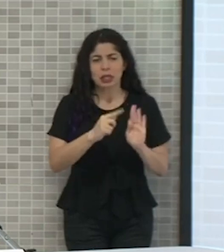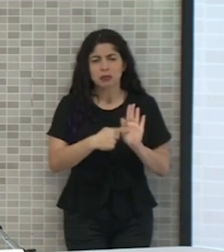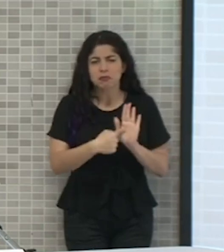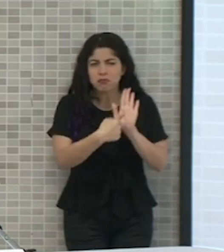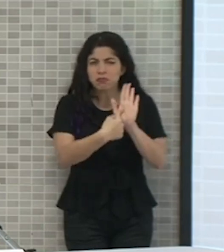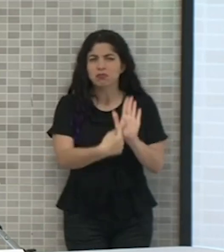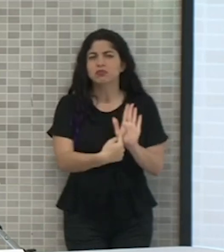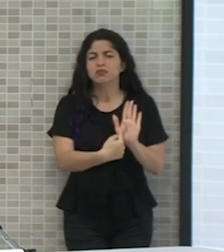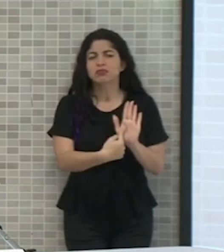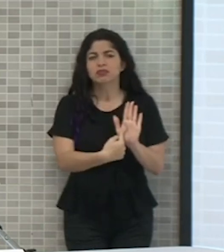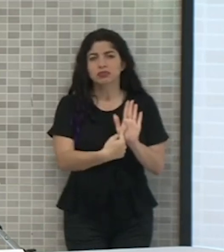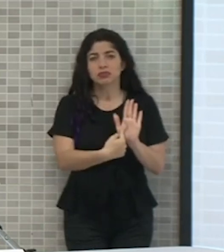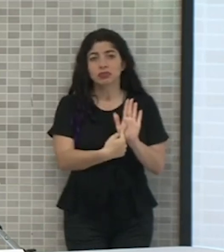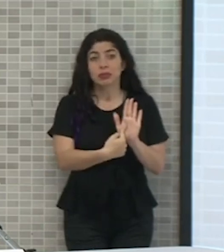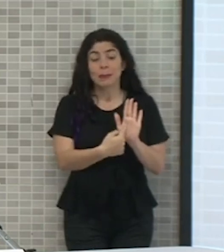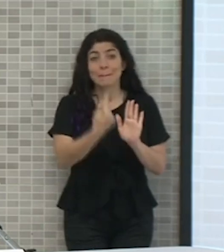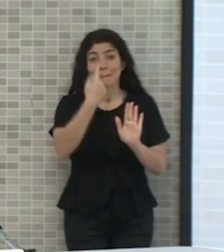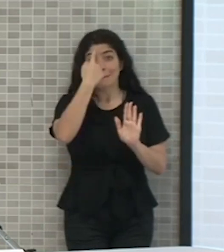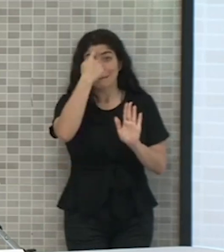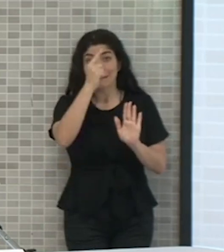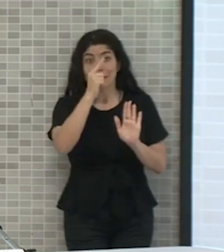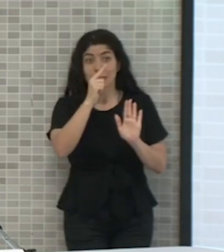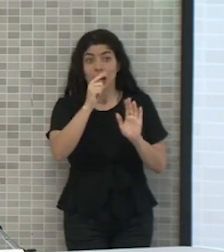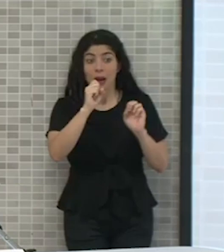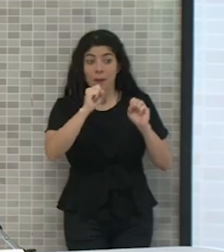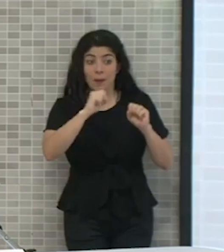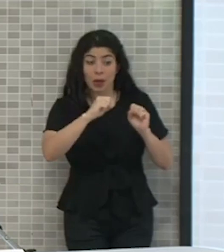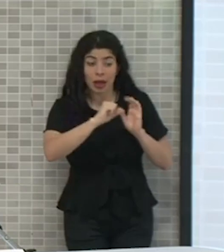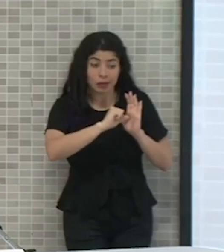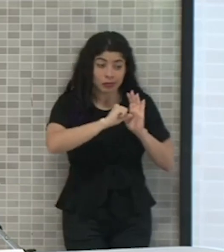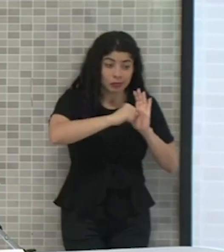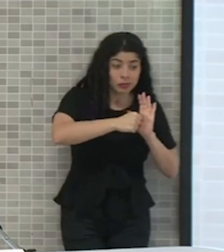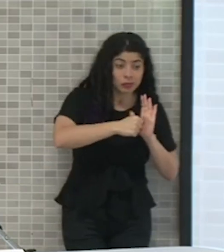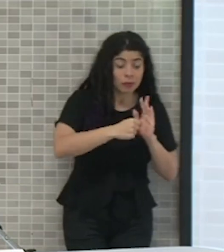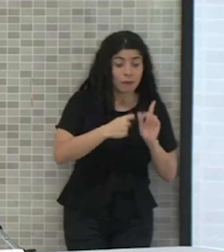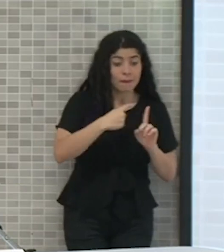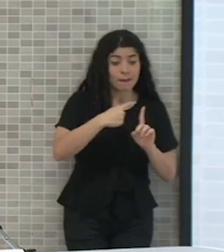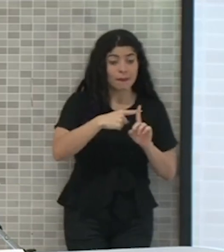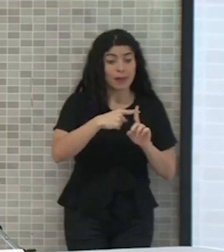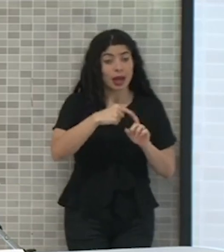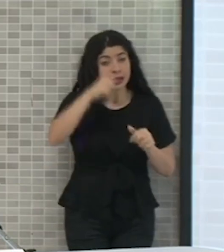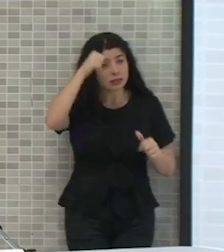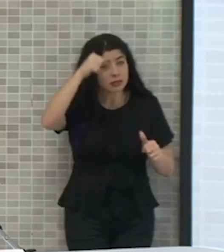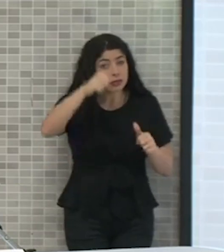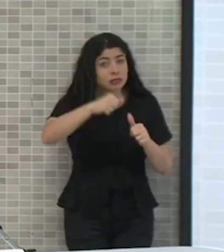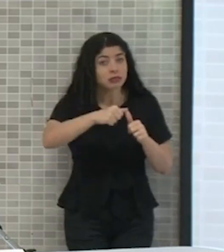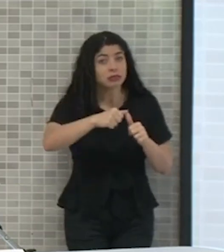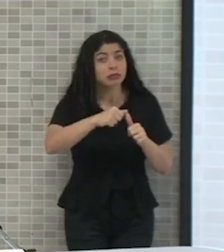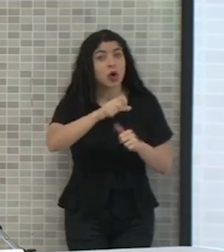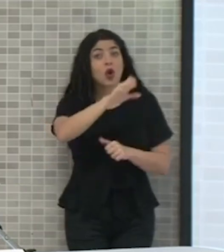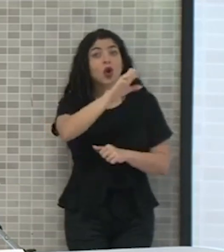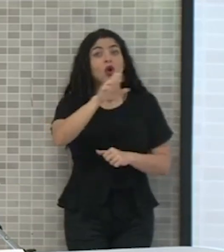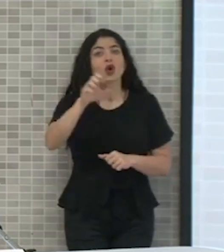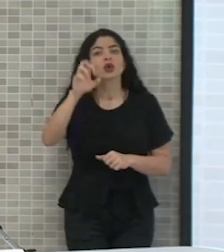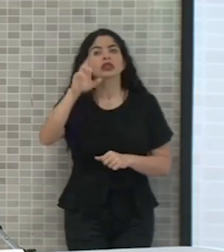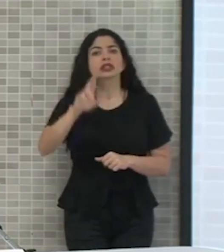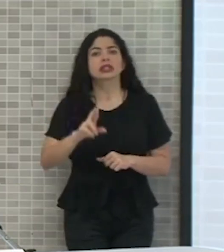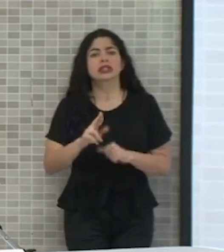señalar que para subrayar y recordar que Costa Rica es un